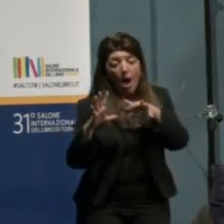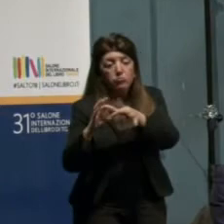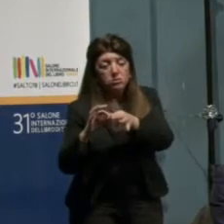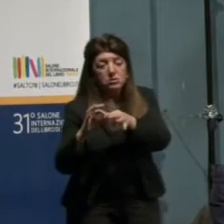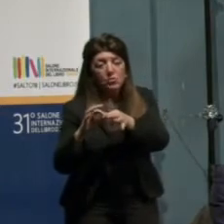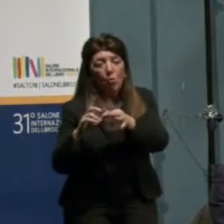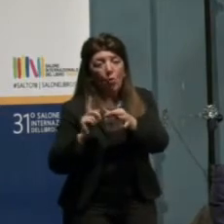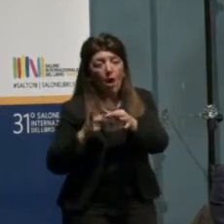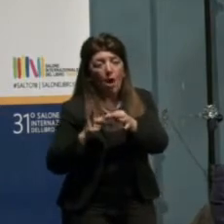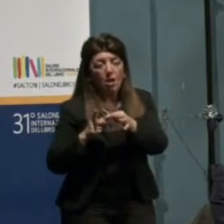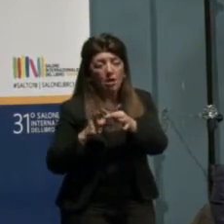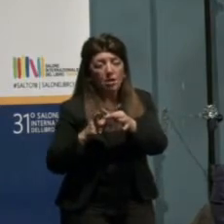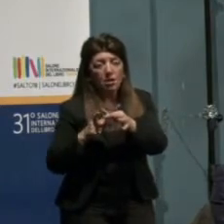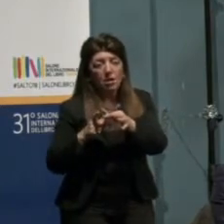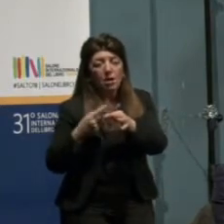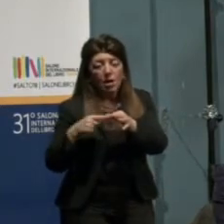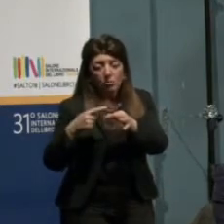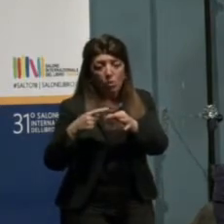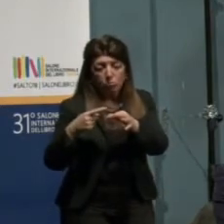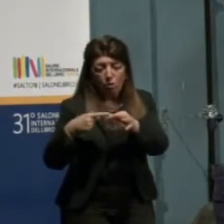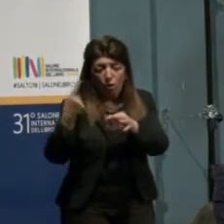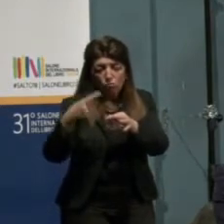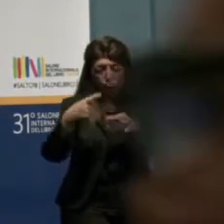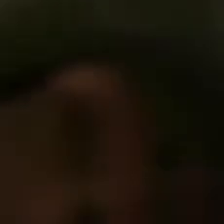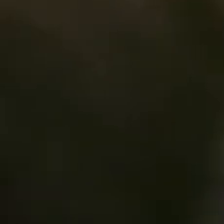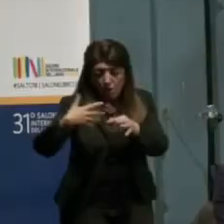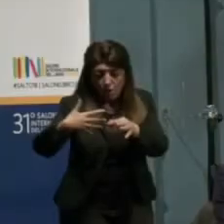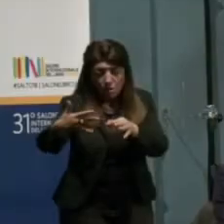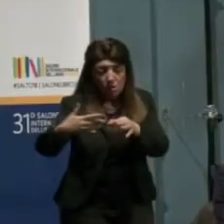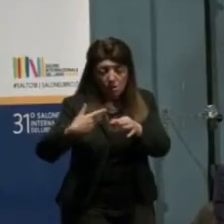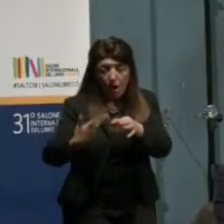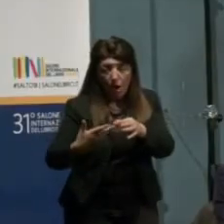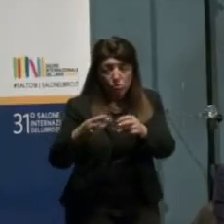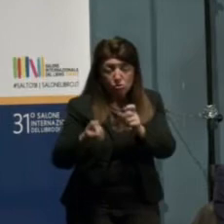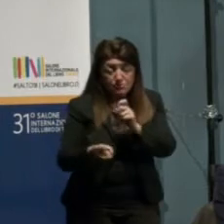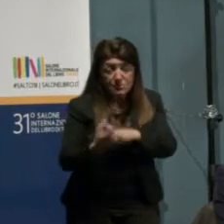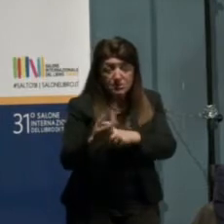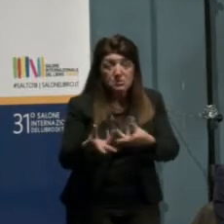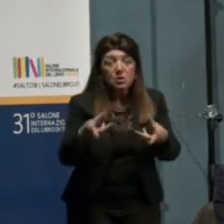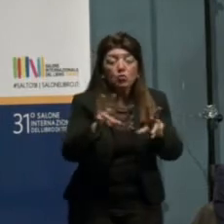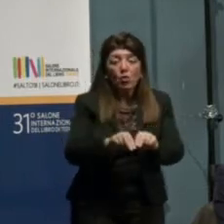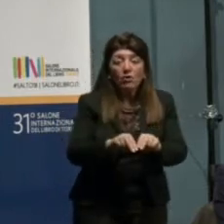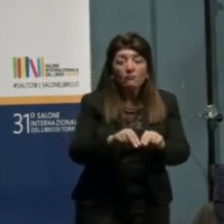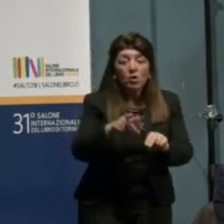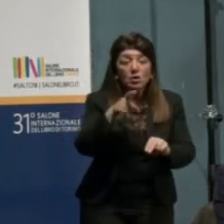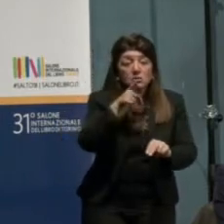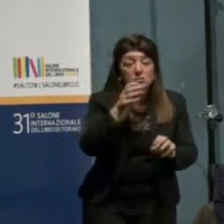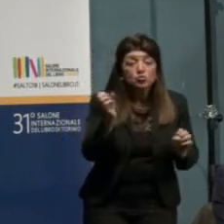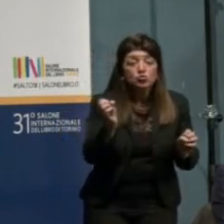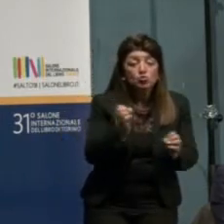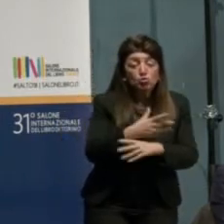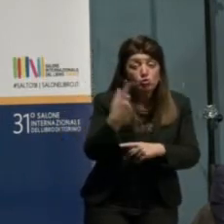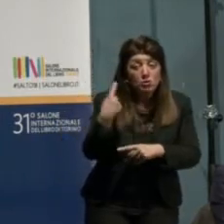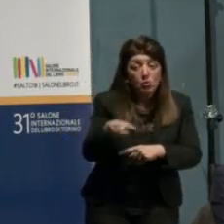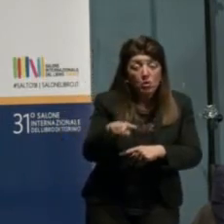abbiamo in questi giorni e oggi è riemersa perché se succede questo vuol dire